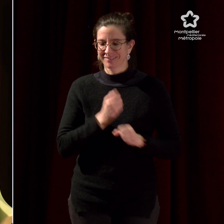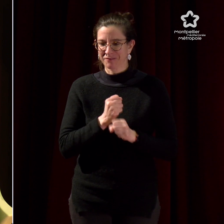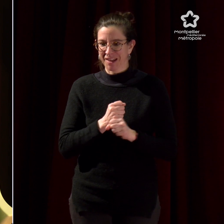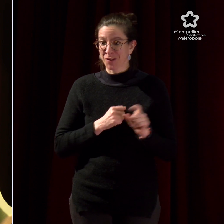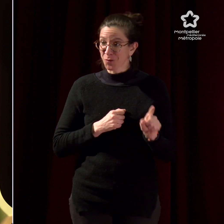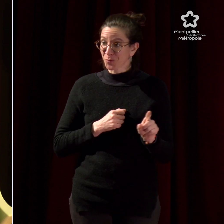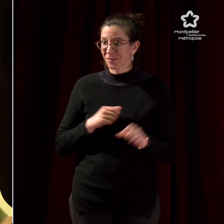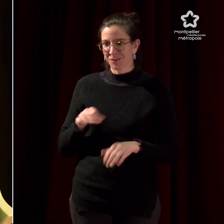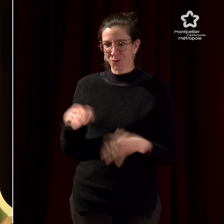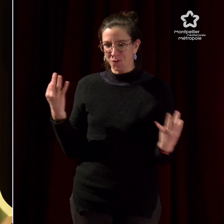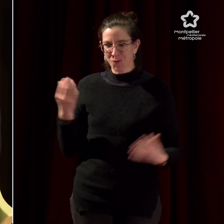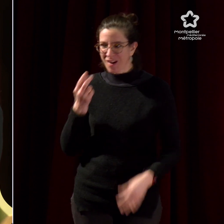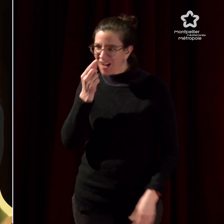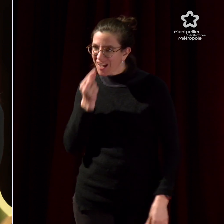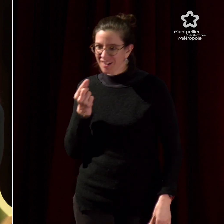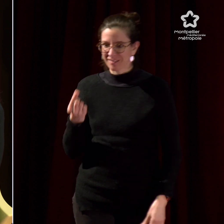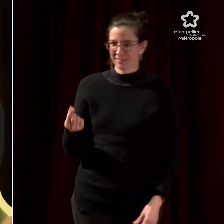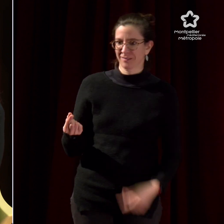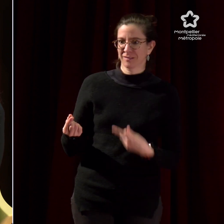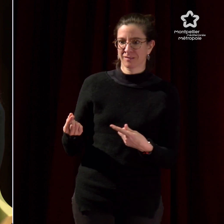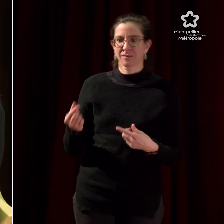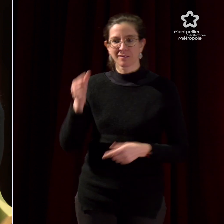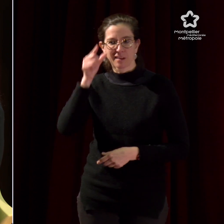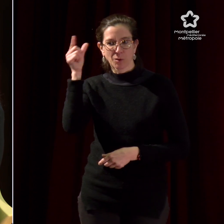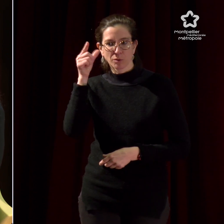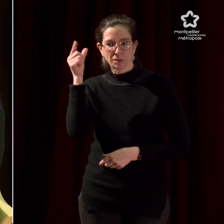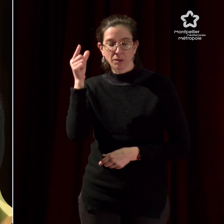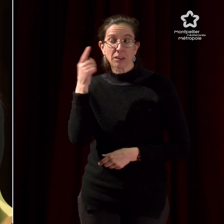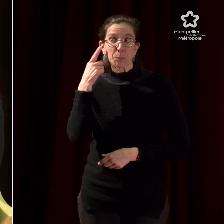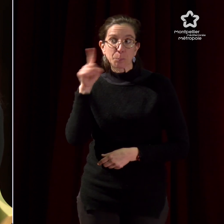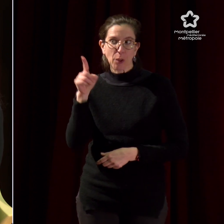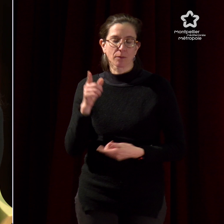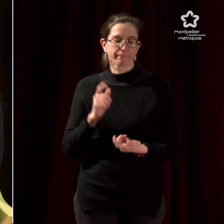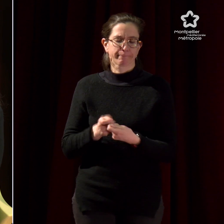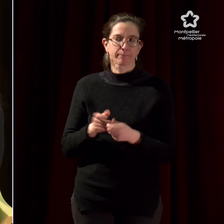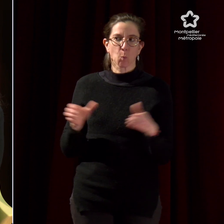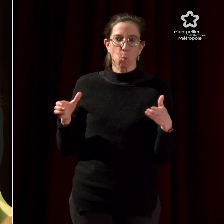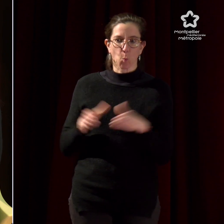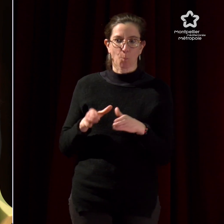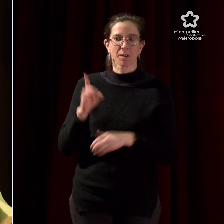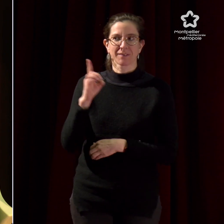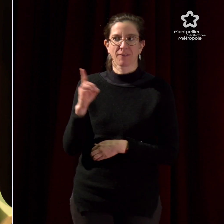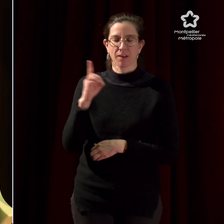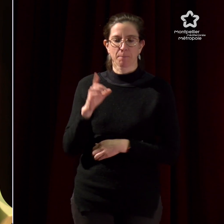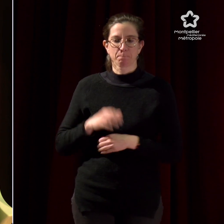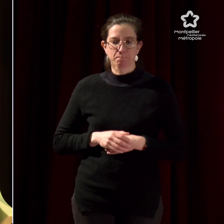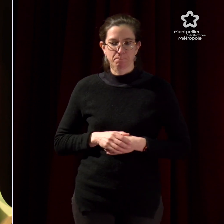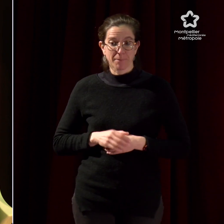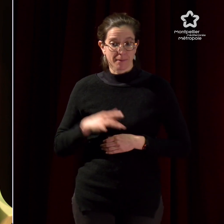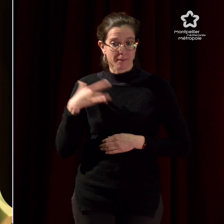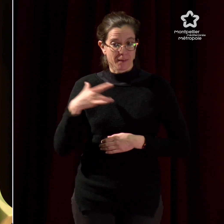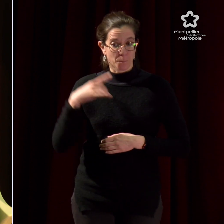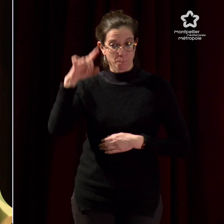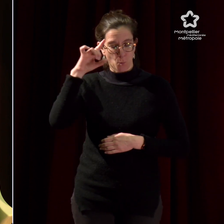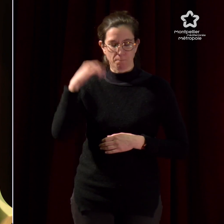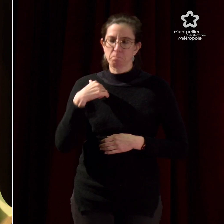dent au Laos qui pense qu'il est denisovienne, ce qui est très intéressant parce que je suis